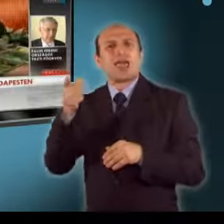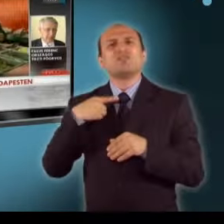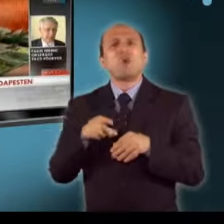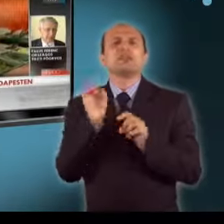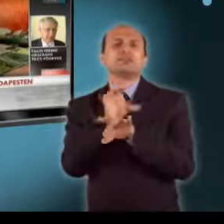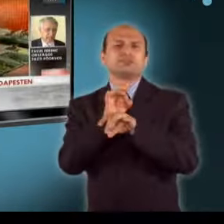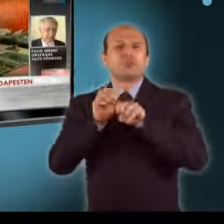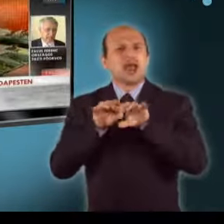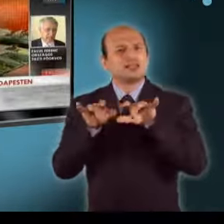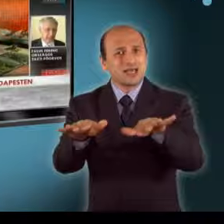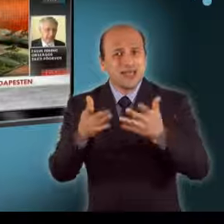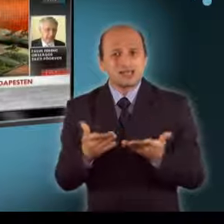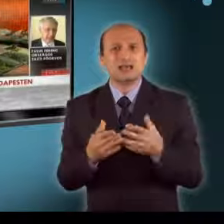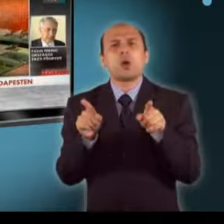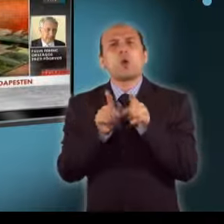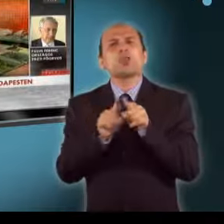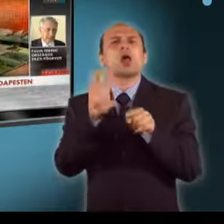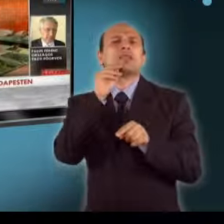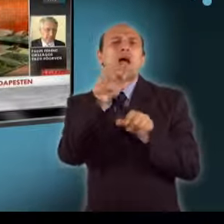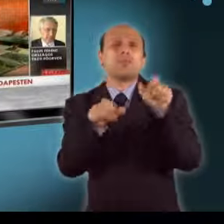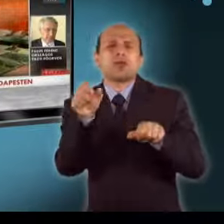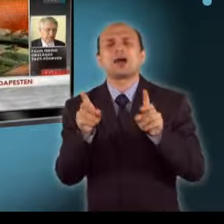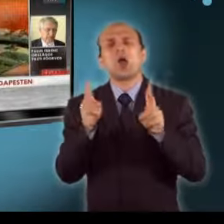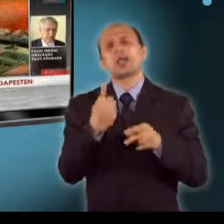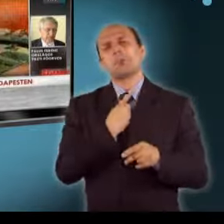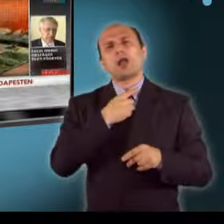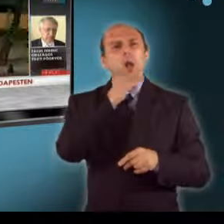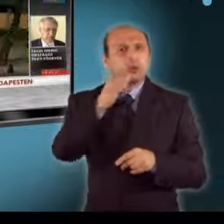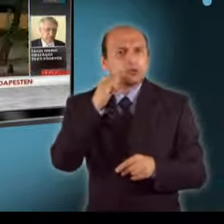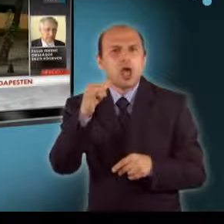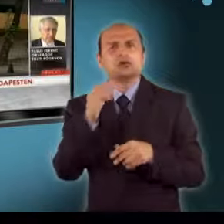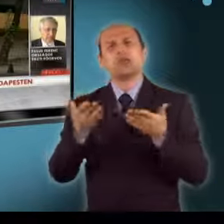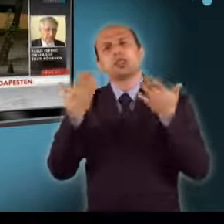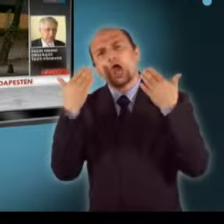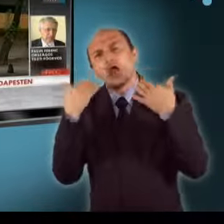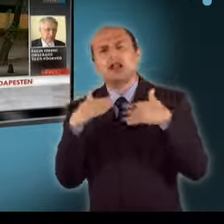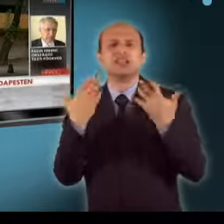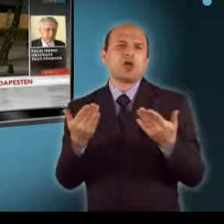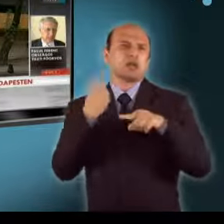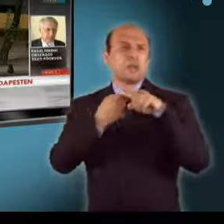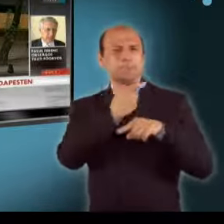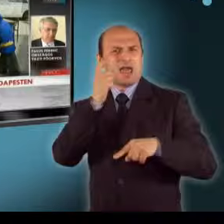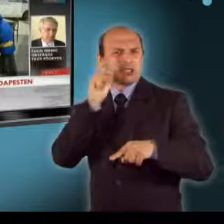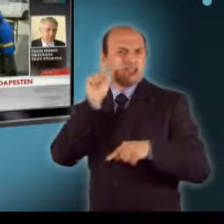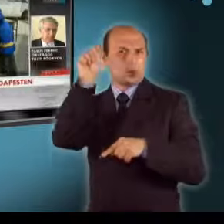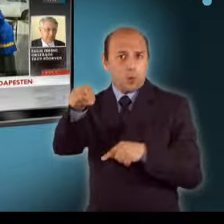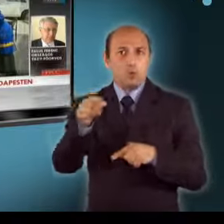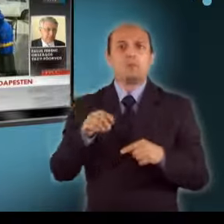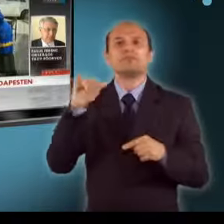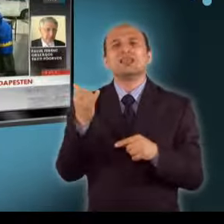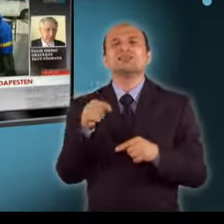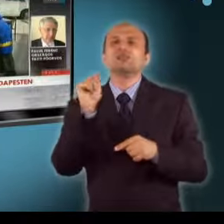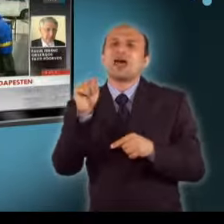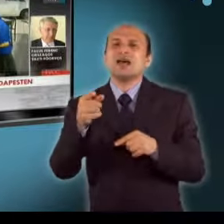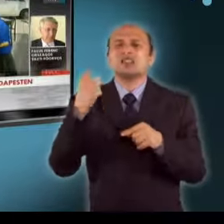a járványt, olyanok, akik utaznak, vagy nyaralni mentek Mexikóba, és az ő szervezetük